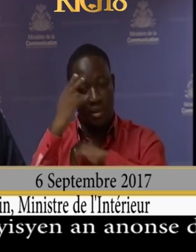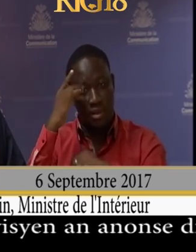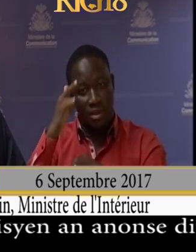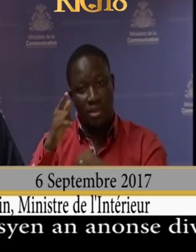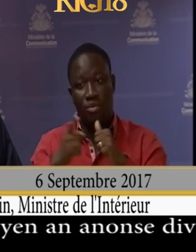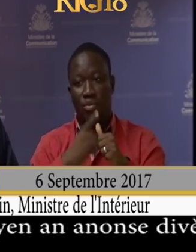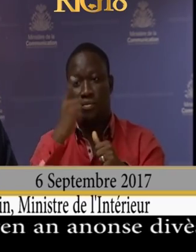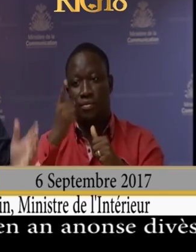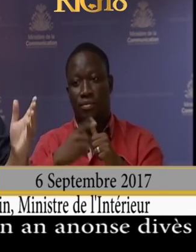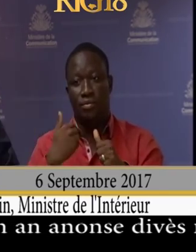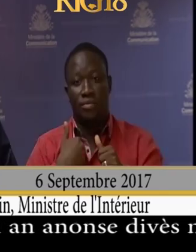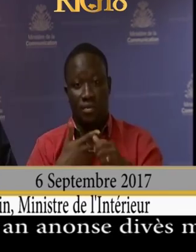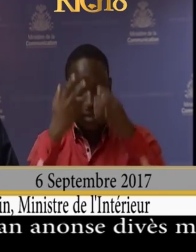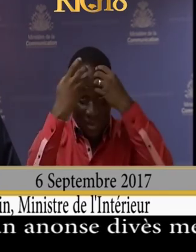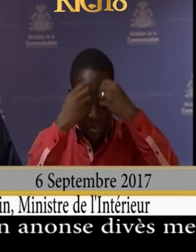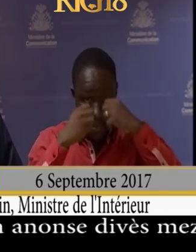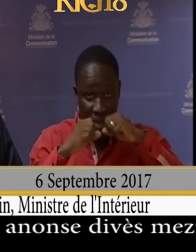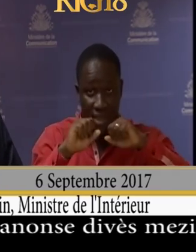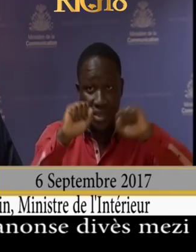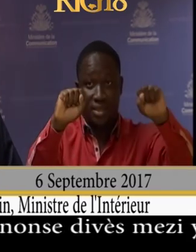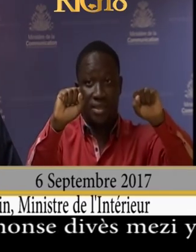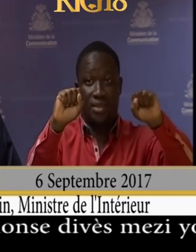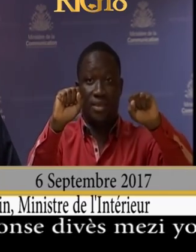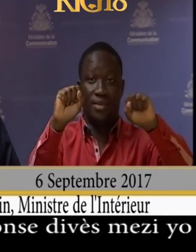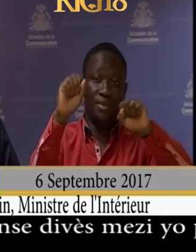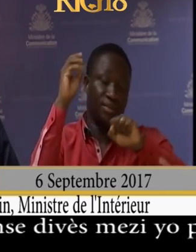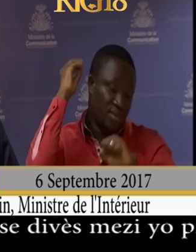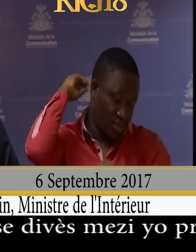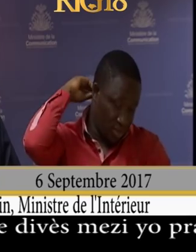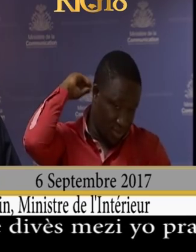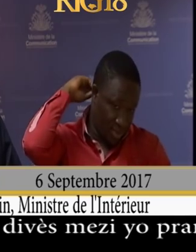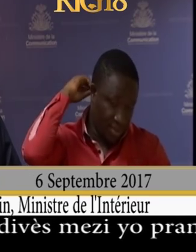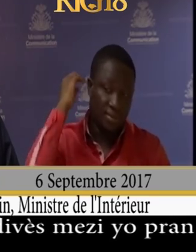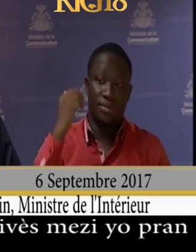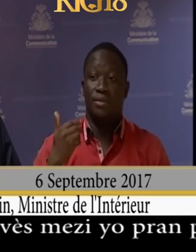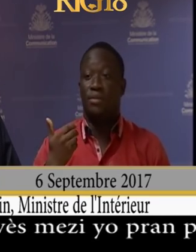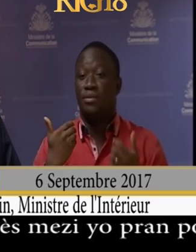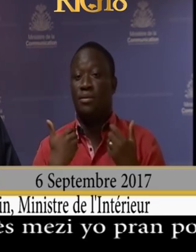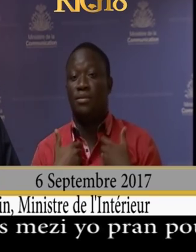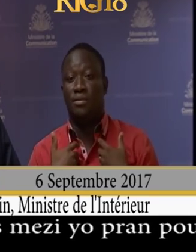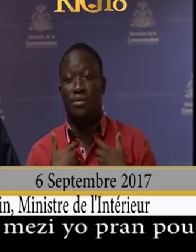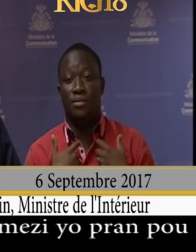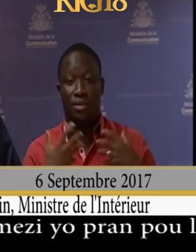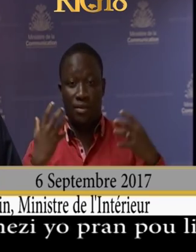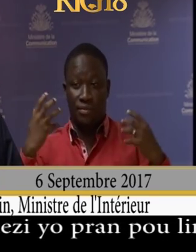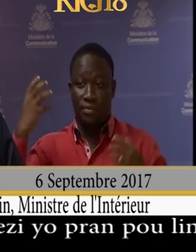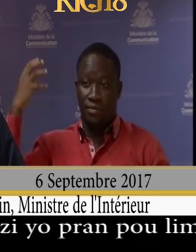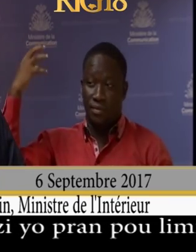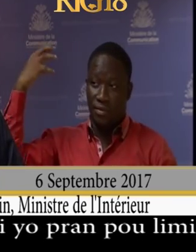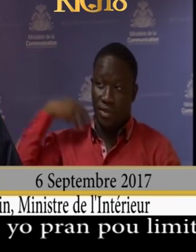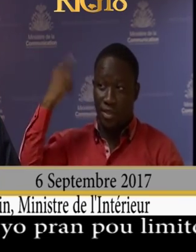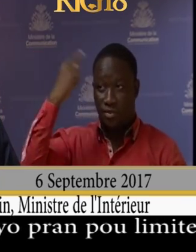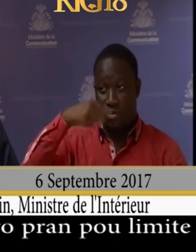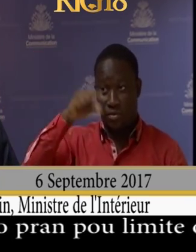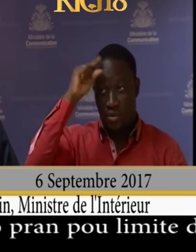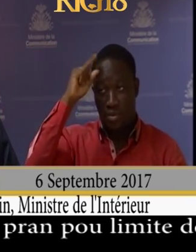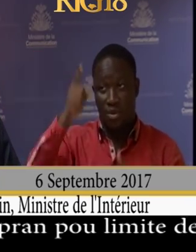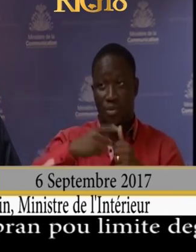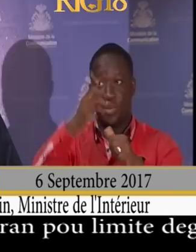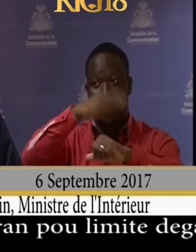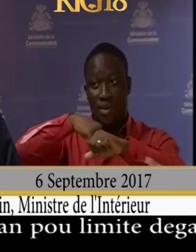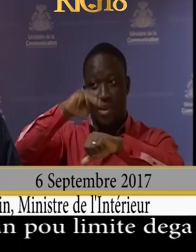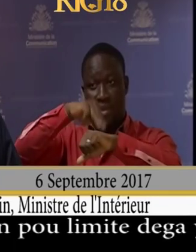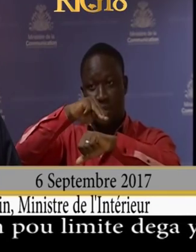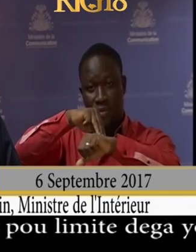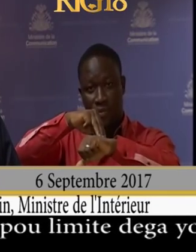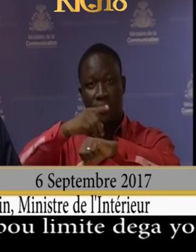Tout d'abord, le président de la République, là, c'est président pays. Là. Bien sûr, nous avons président, nous avons chef gouvernement, premier ministre, là, qui